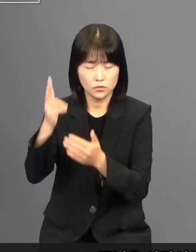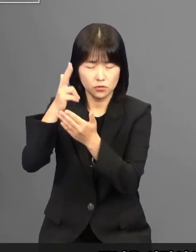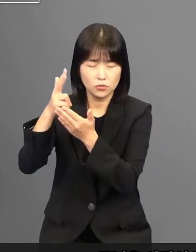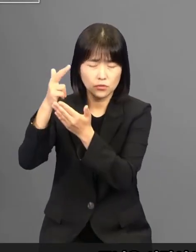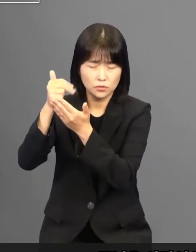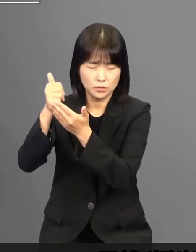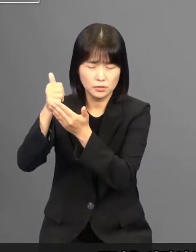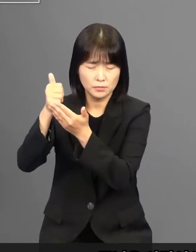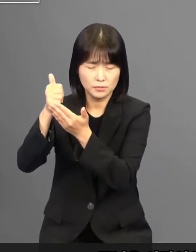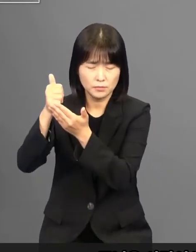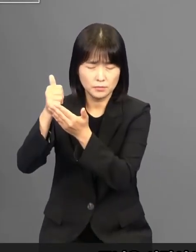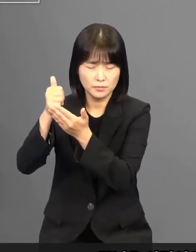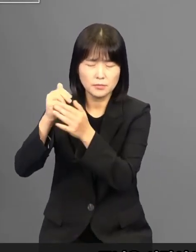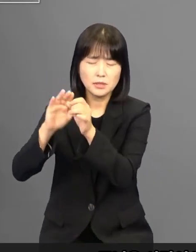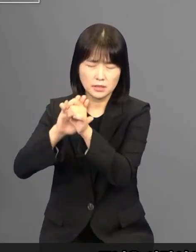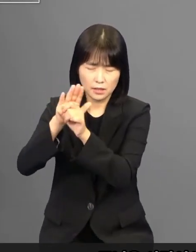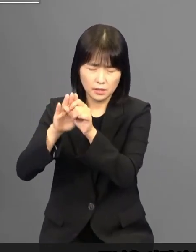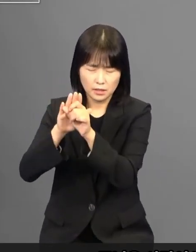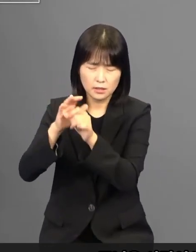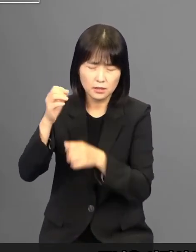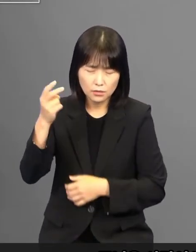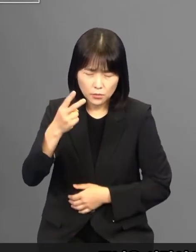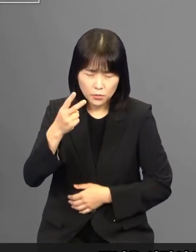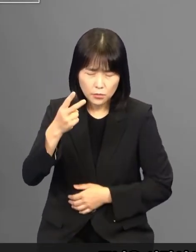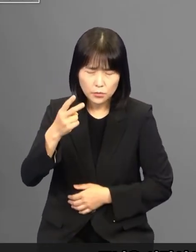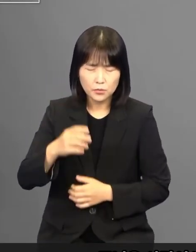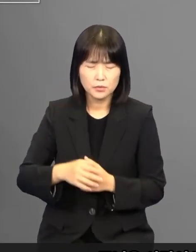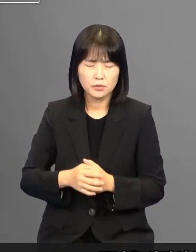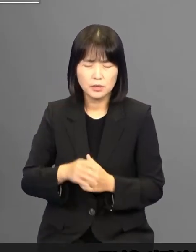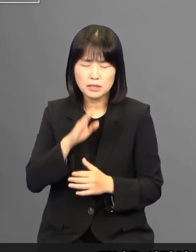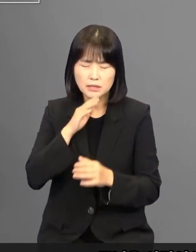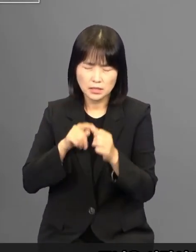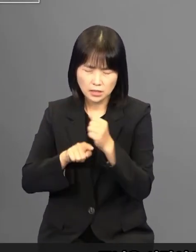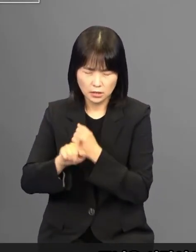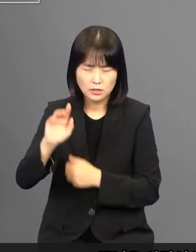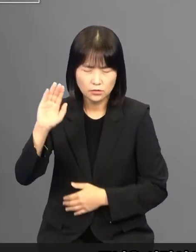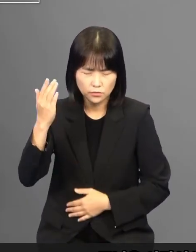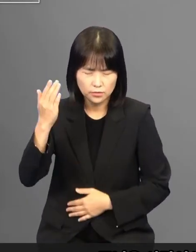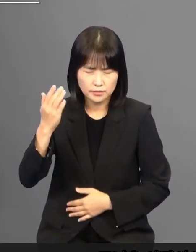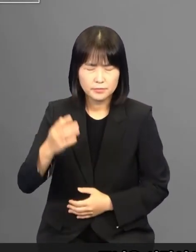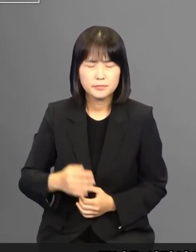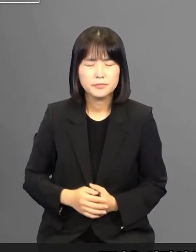주님은 사랑이시며 동시에 진리이십니다.